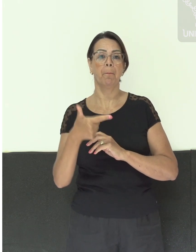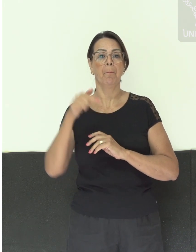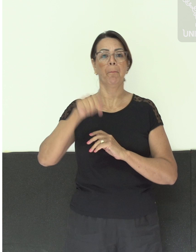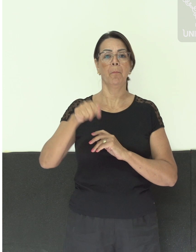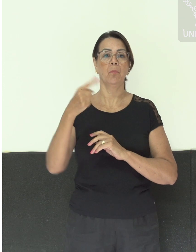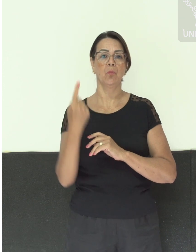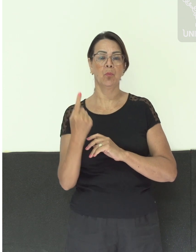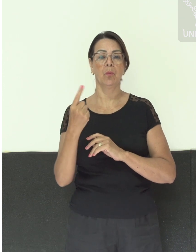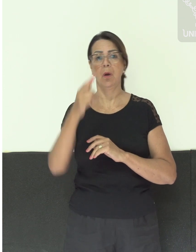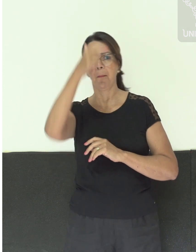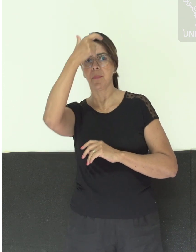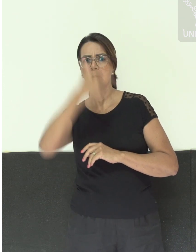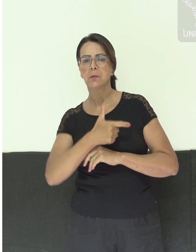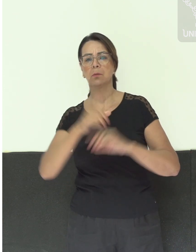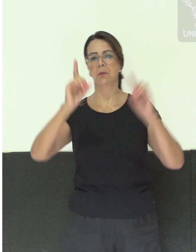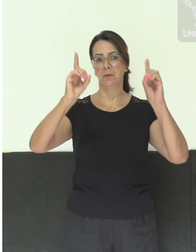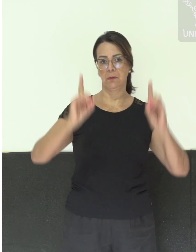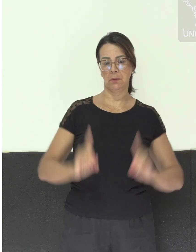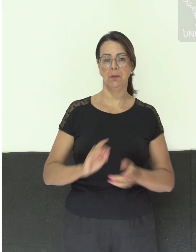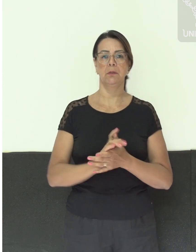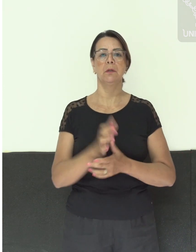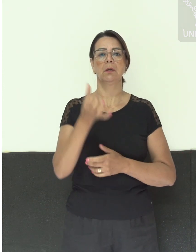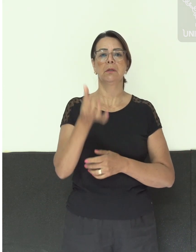6.3.2.1.1. Sejam pessoas com deficiência.